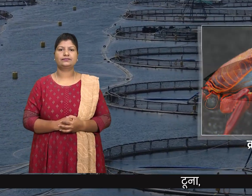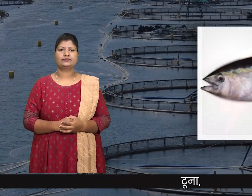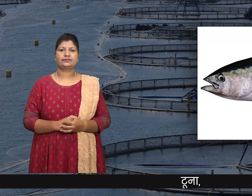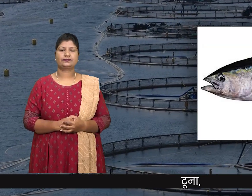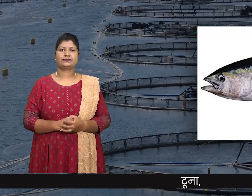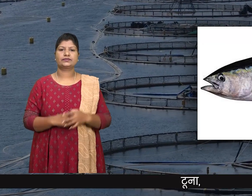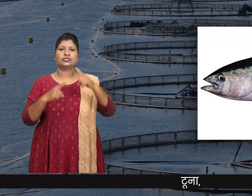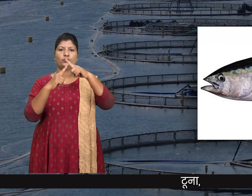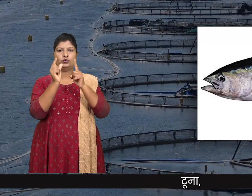टूना,